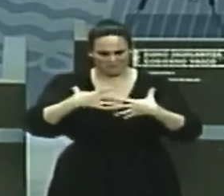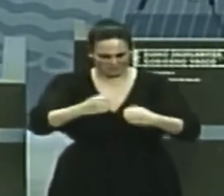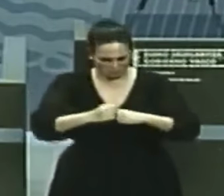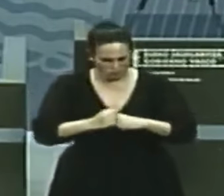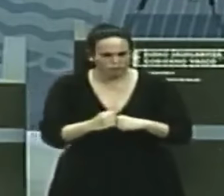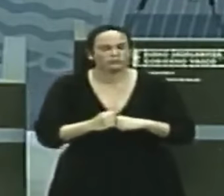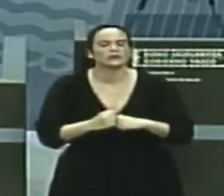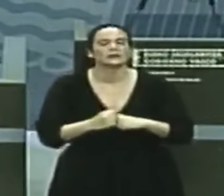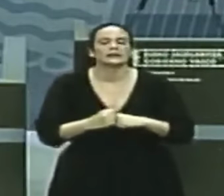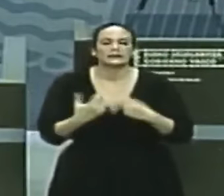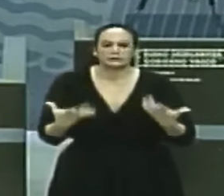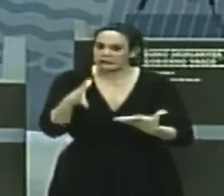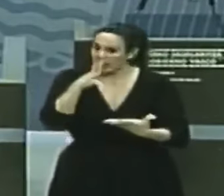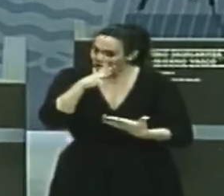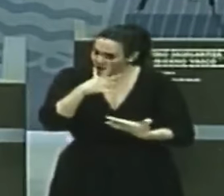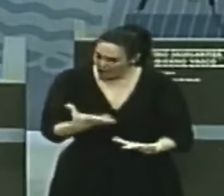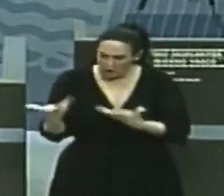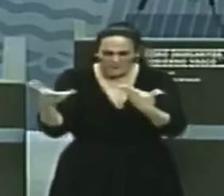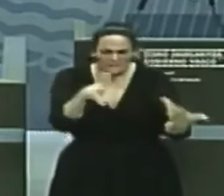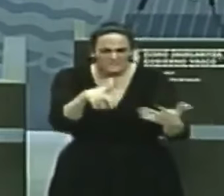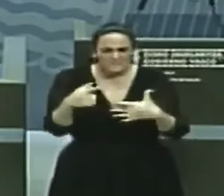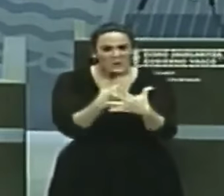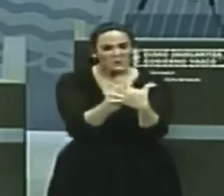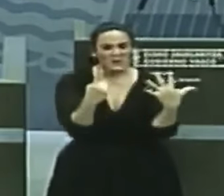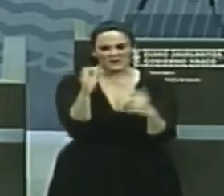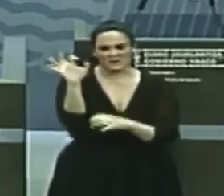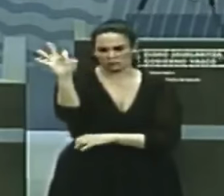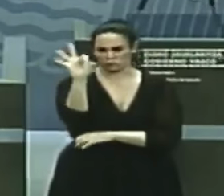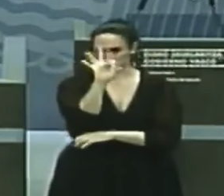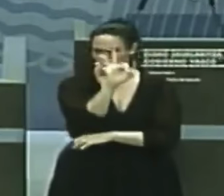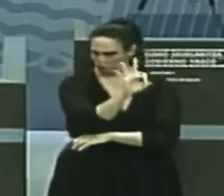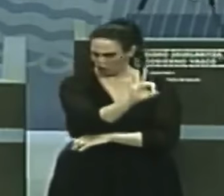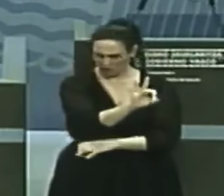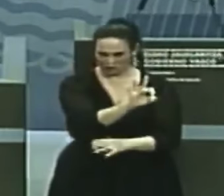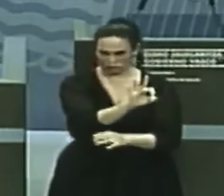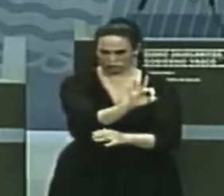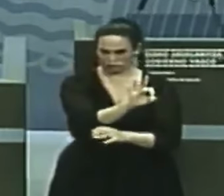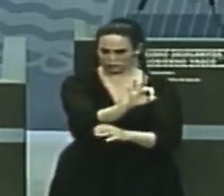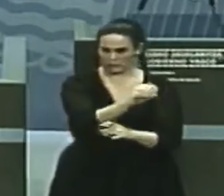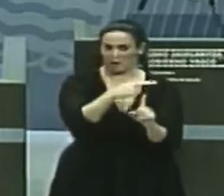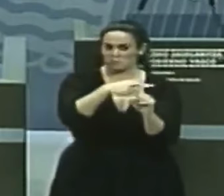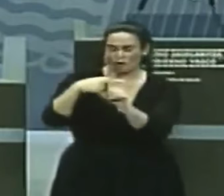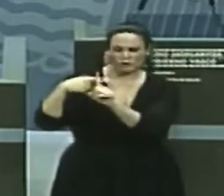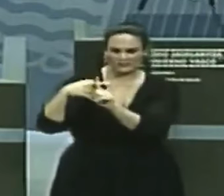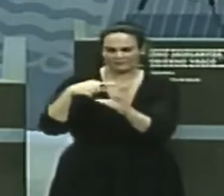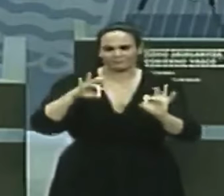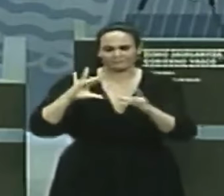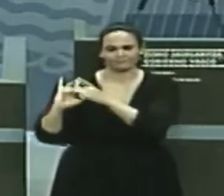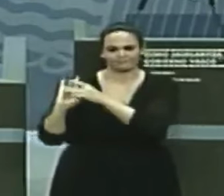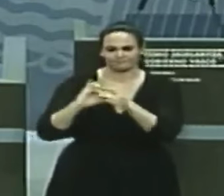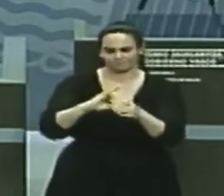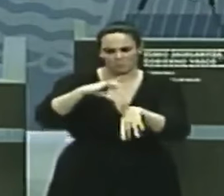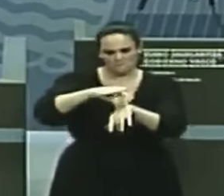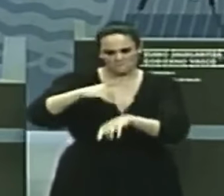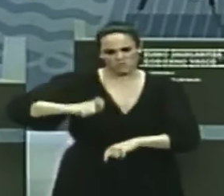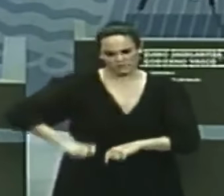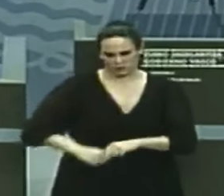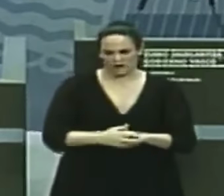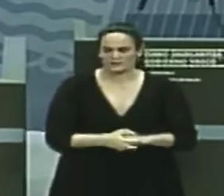momento sabemos que aproximadamente el 16 por ciento de los datos positivos corresponden a personal sanitario